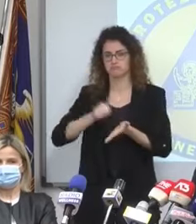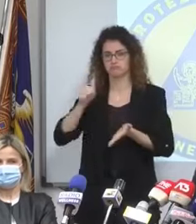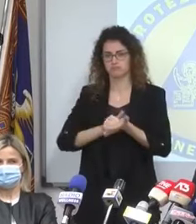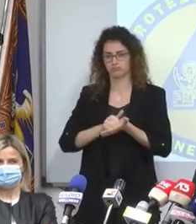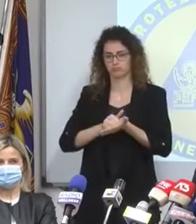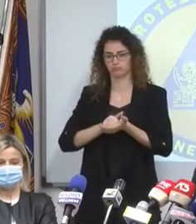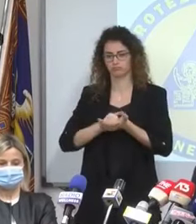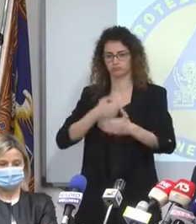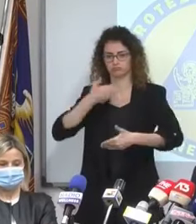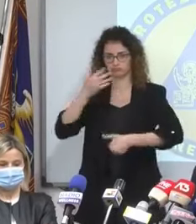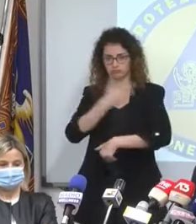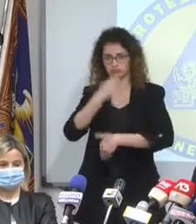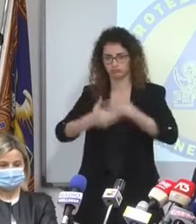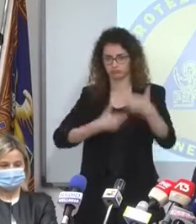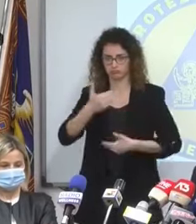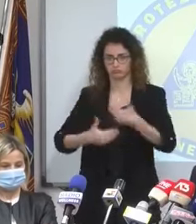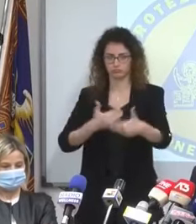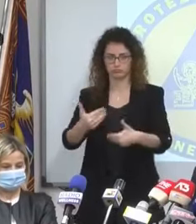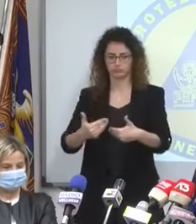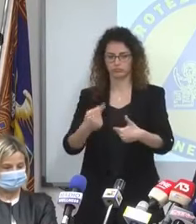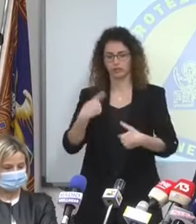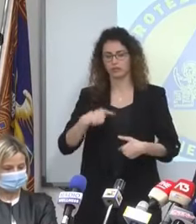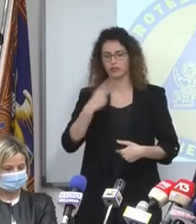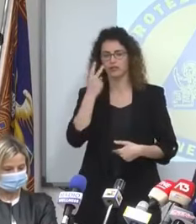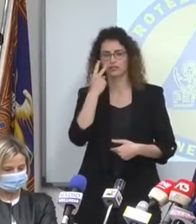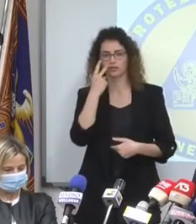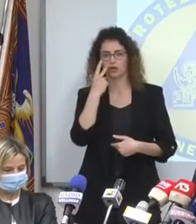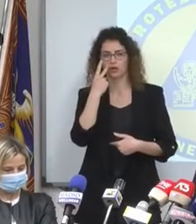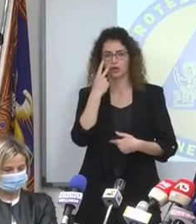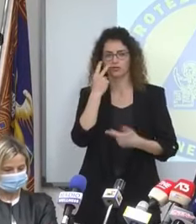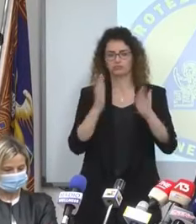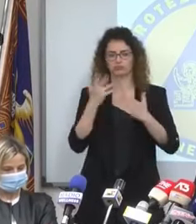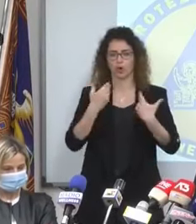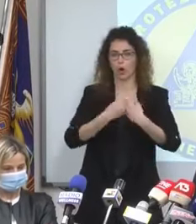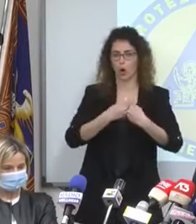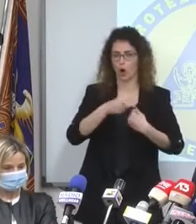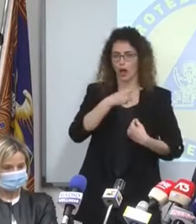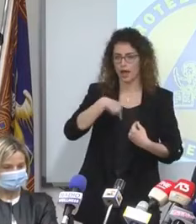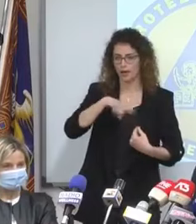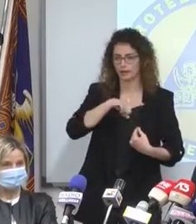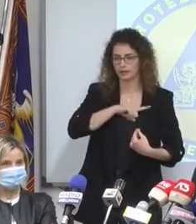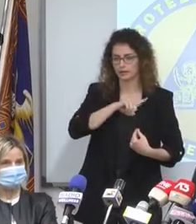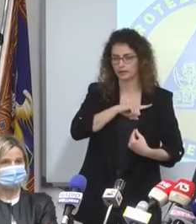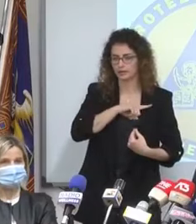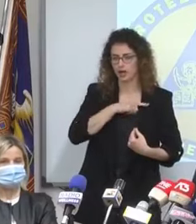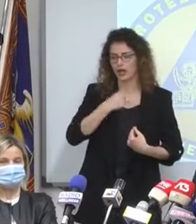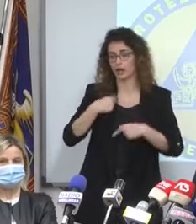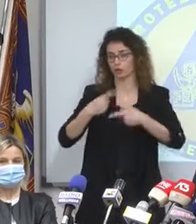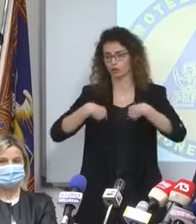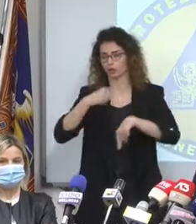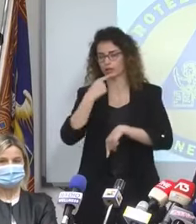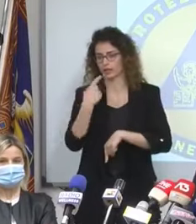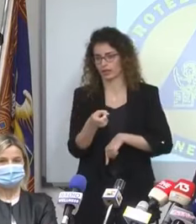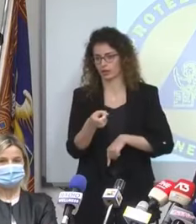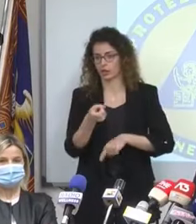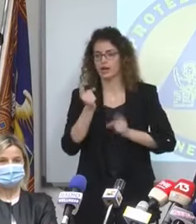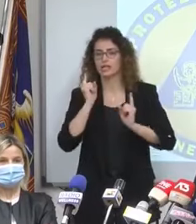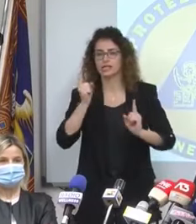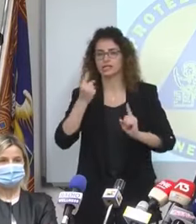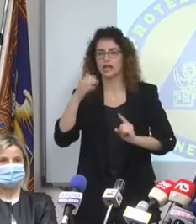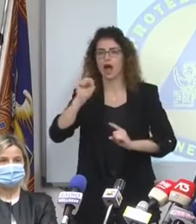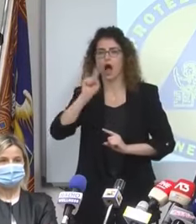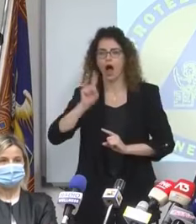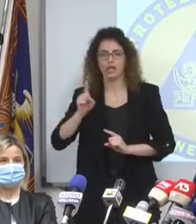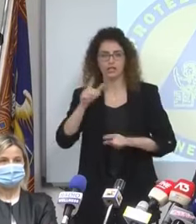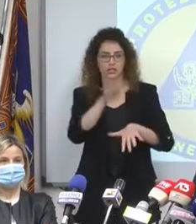andiamo avanti con le vaccinazioni. Tanto è vero che vedo che rispetto ai miei colleghi, io ho anche detto in riunione, se non voglio una